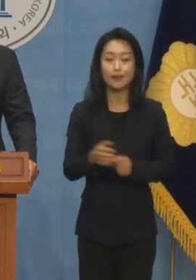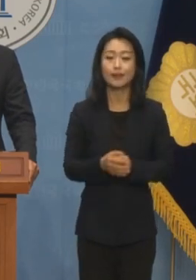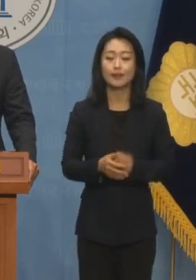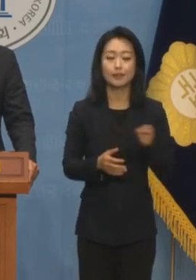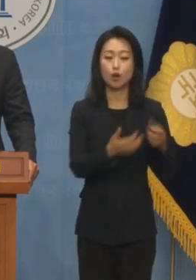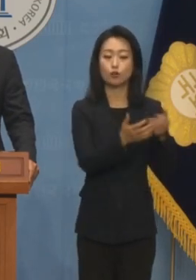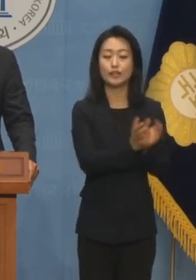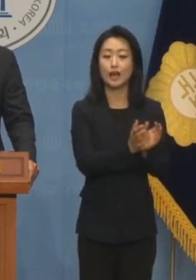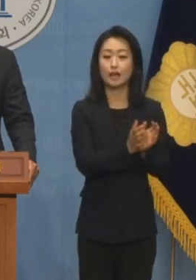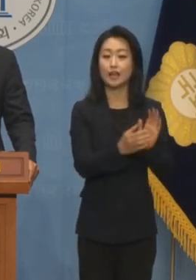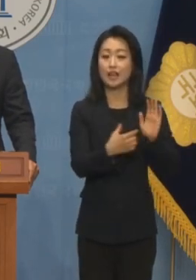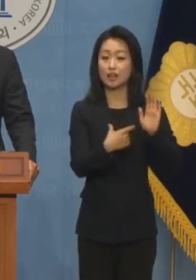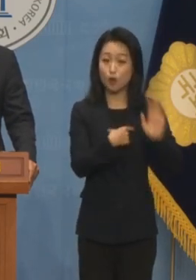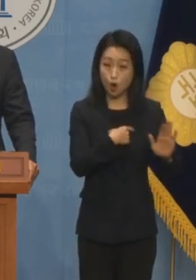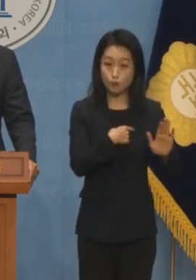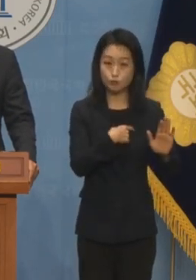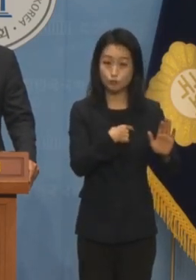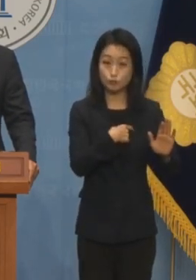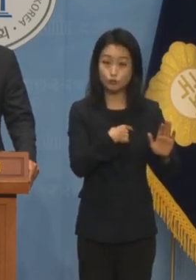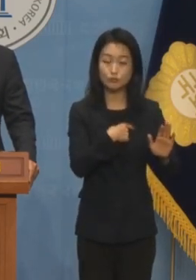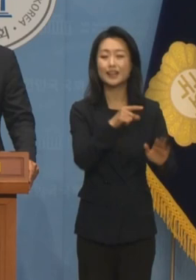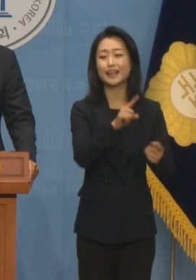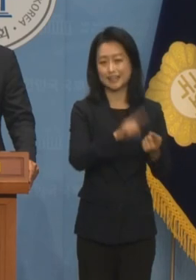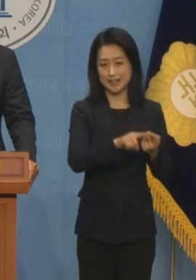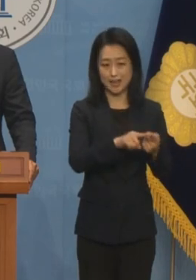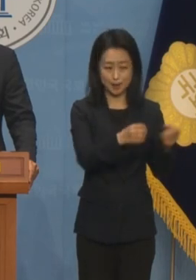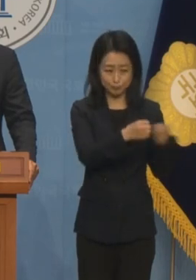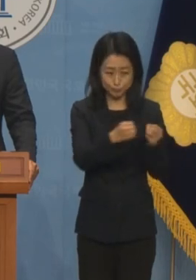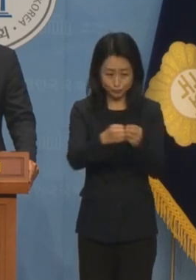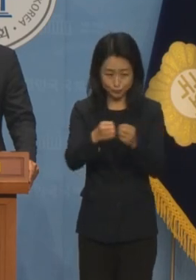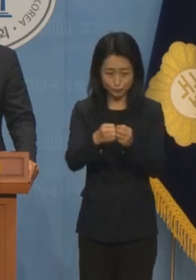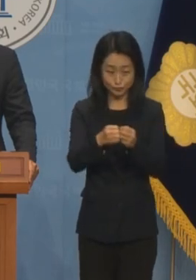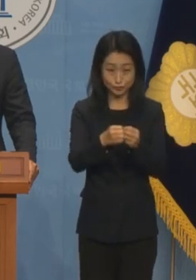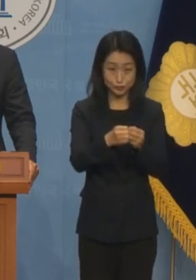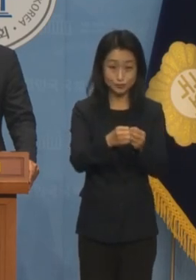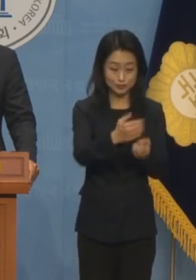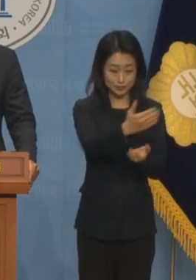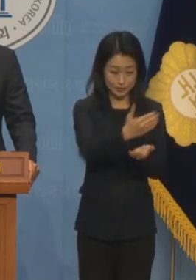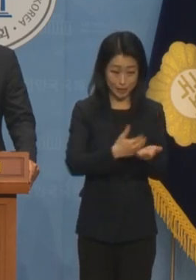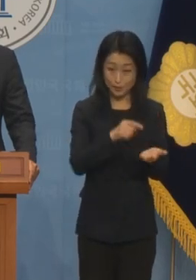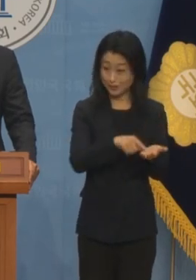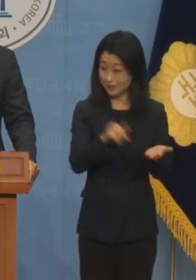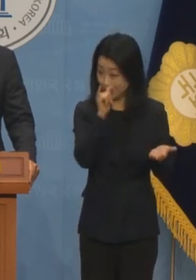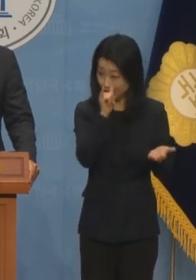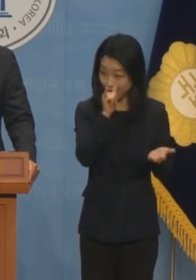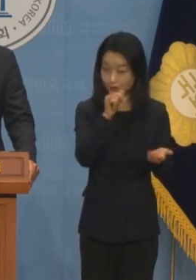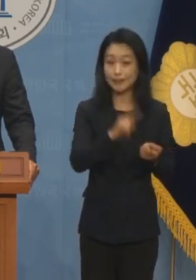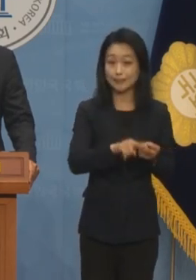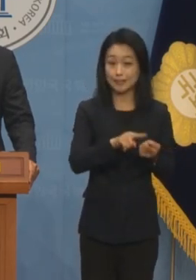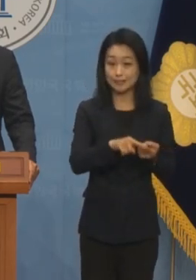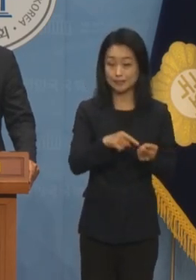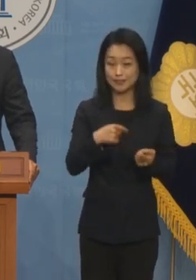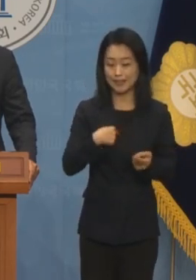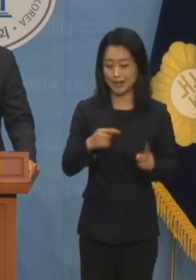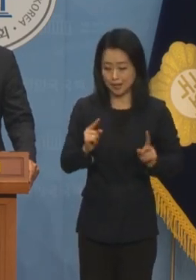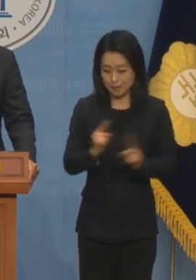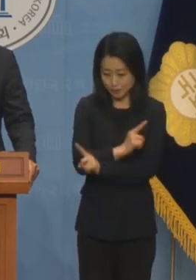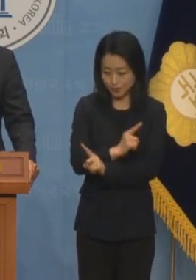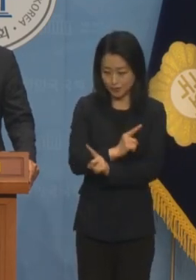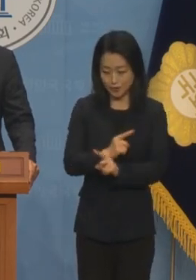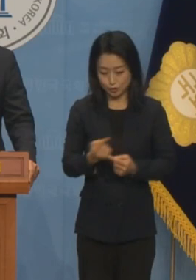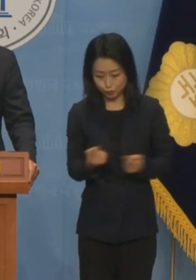여당이 거부할 빌미를 없앤 오늘의 저의 중재안을 적극적으로